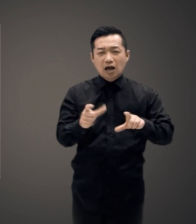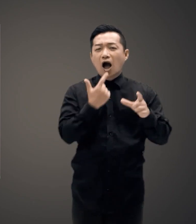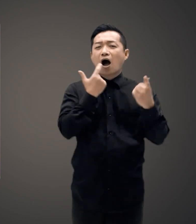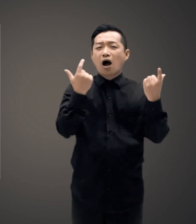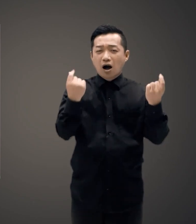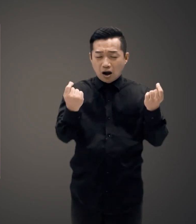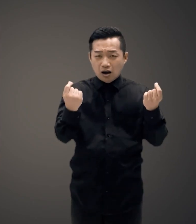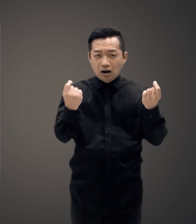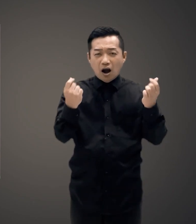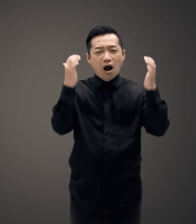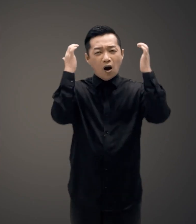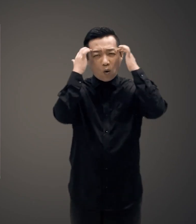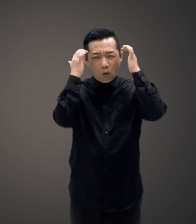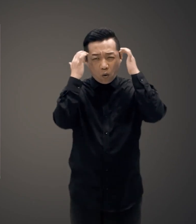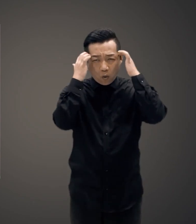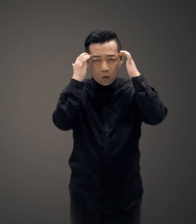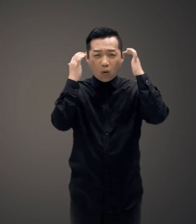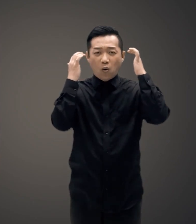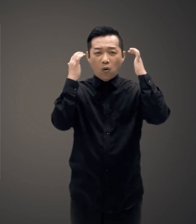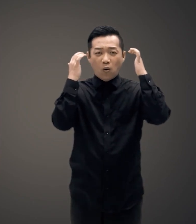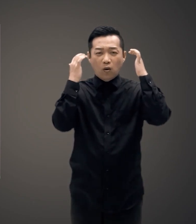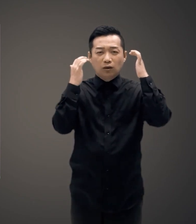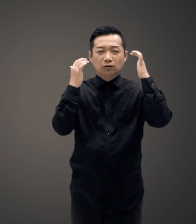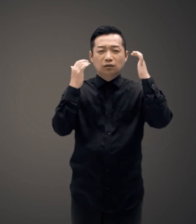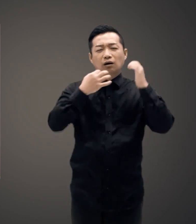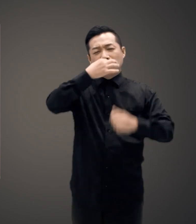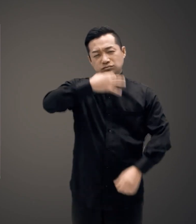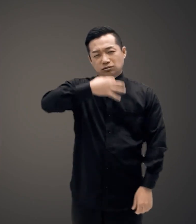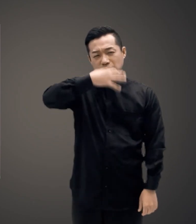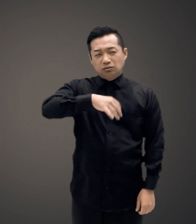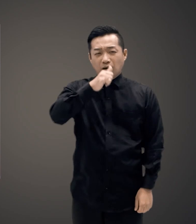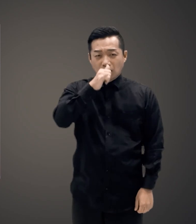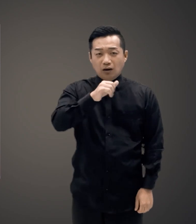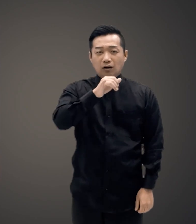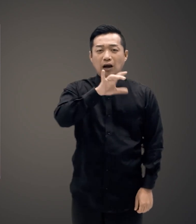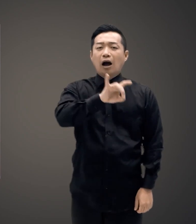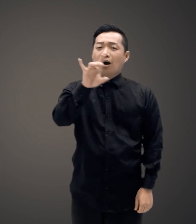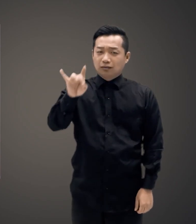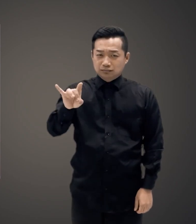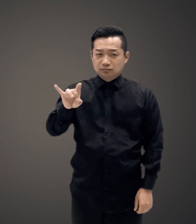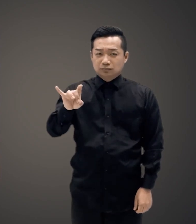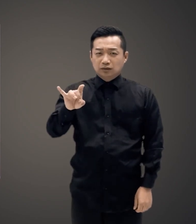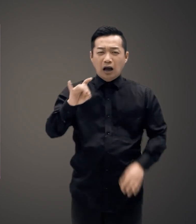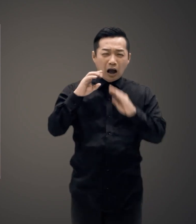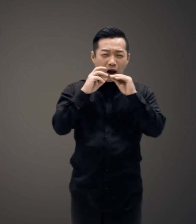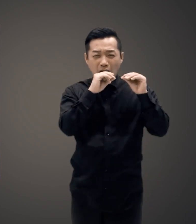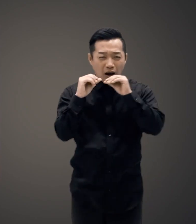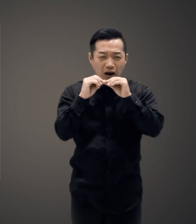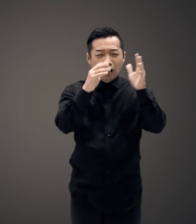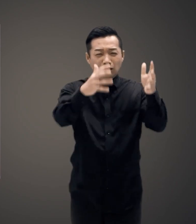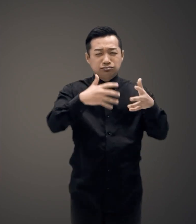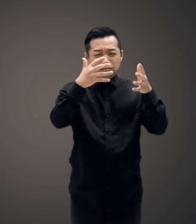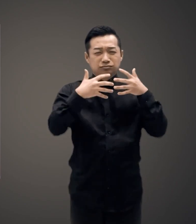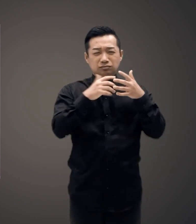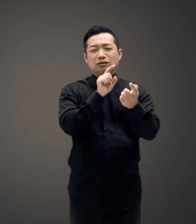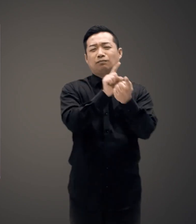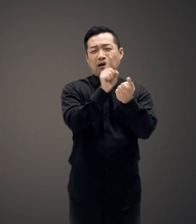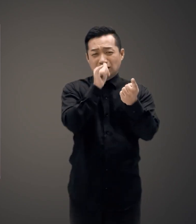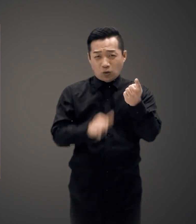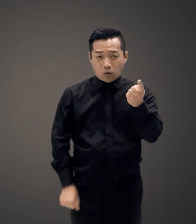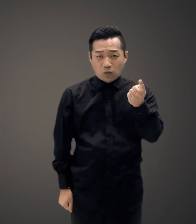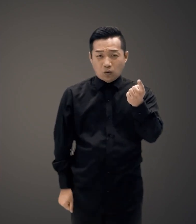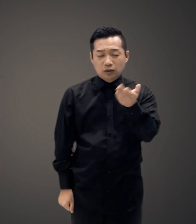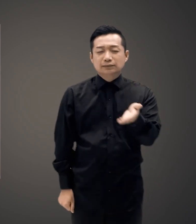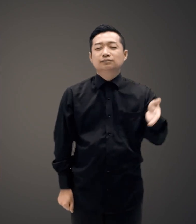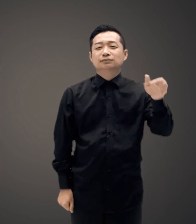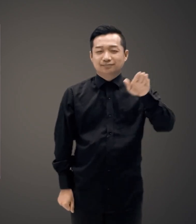사막에서의 삶처럼 팍팍하기도 하고 고되기도 하고 가끔 이제 모래폭풍을 마주해야 될 때도